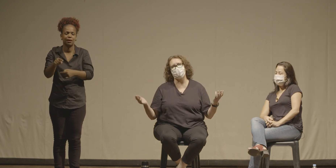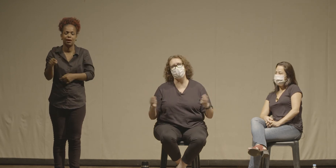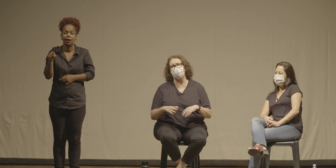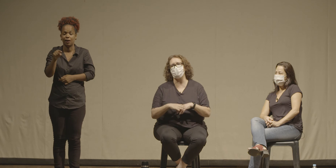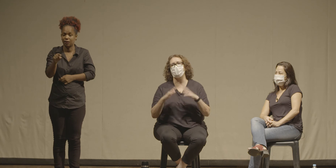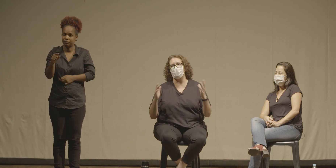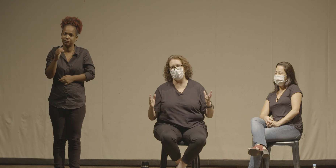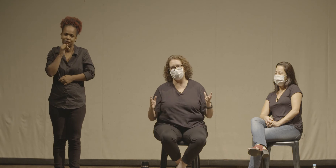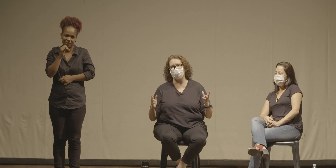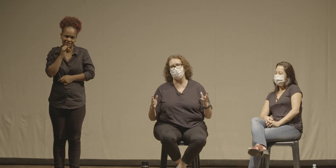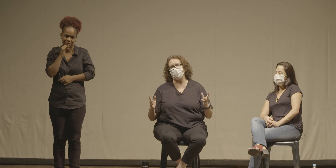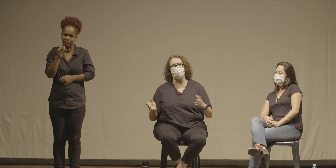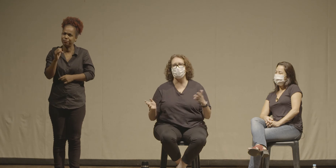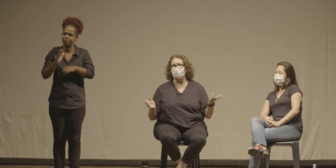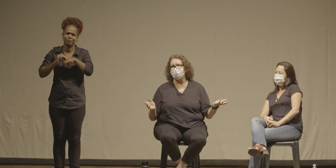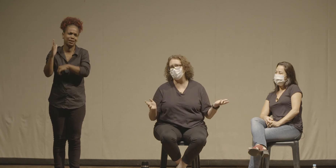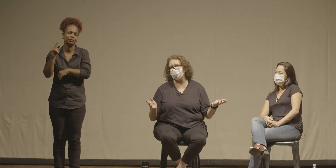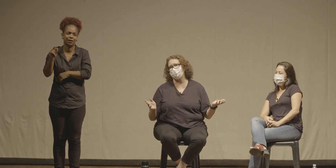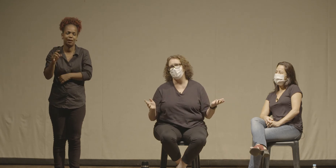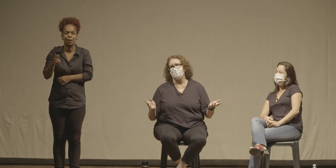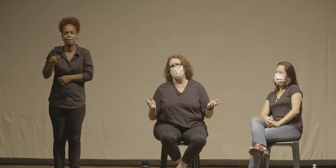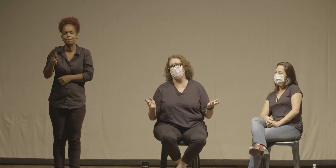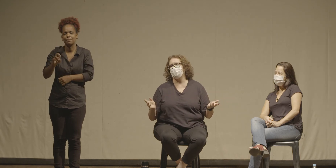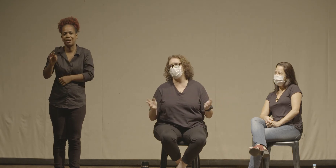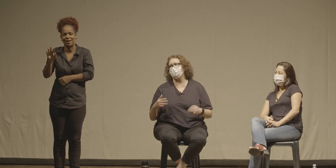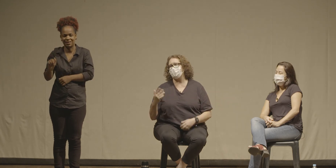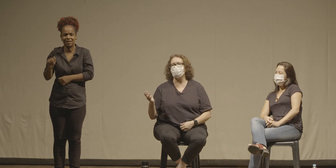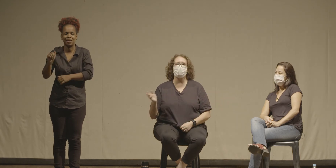utilizou o exemplo mor da atualidade, que é a Marta,